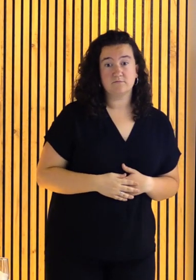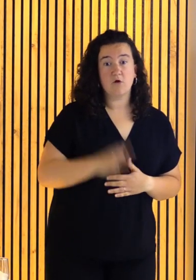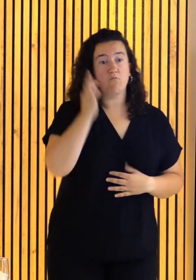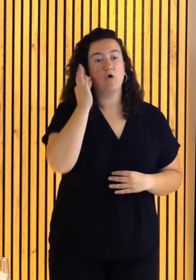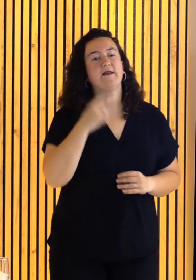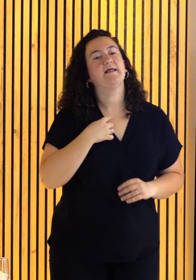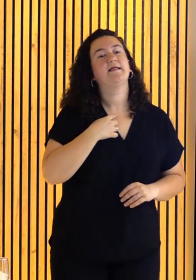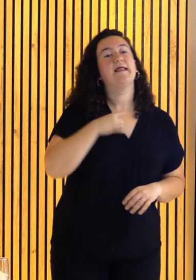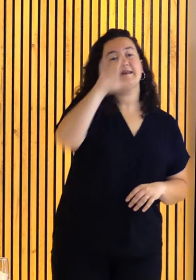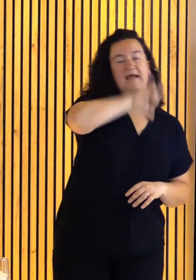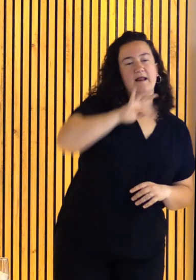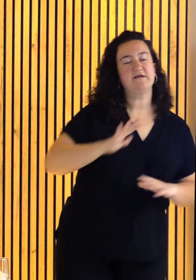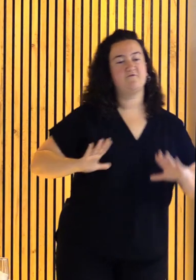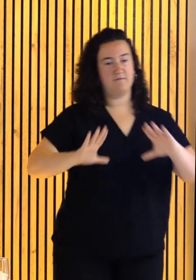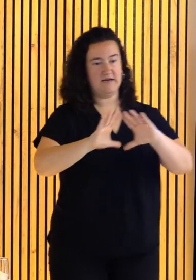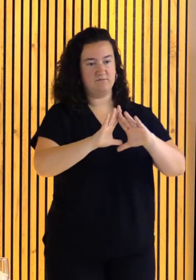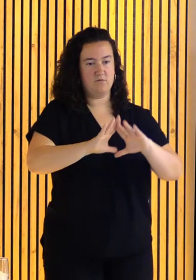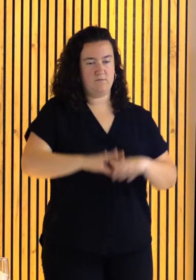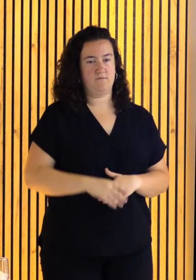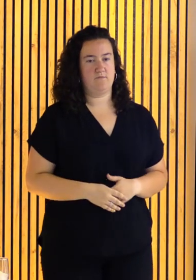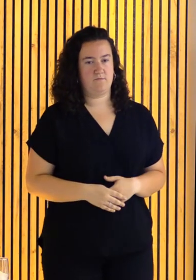izenekoa. 1840an,